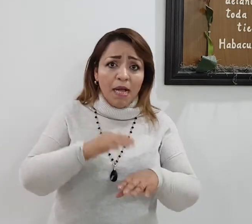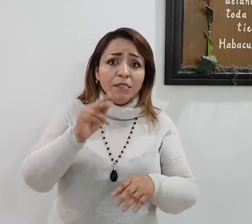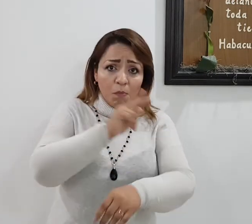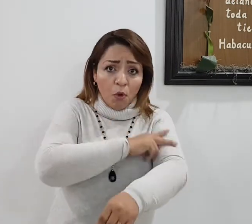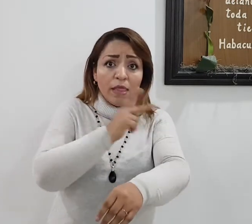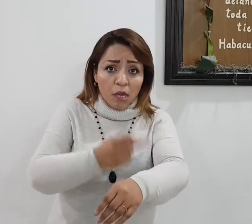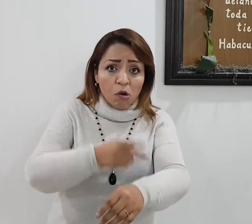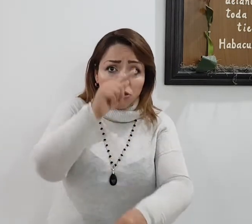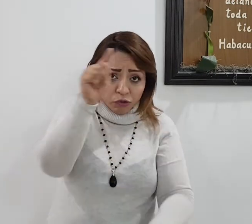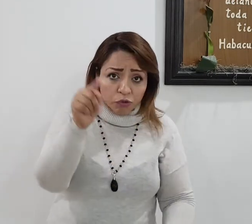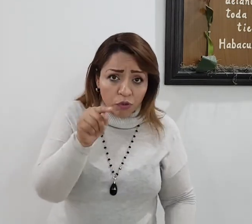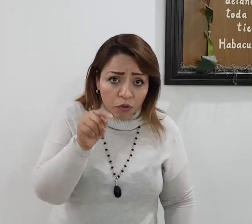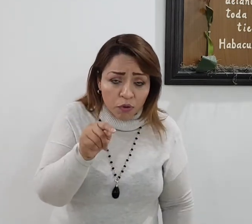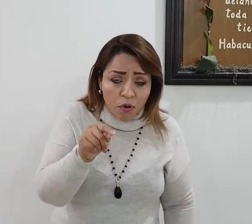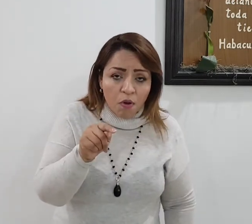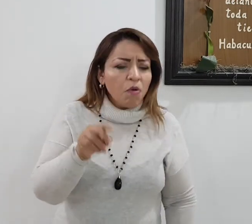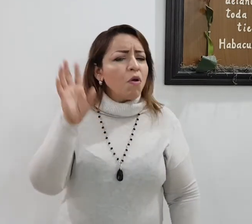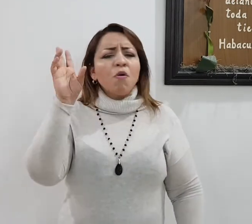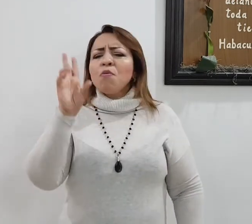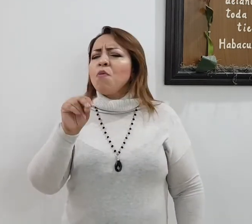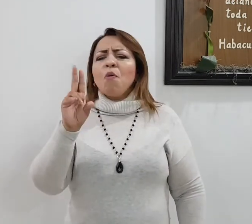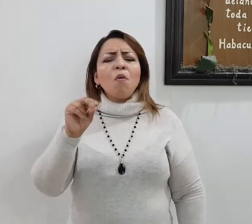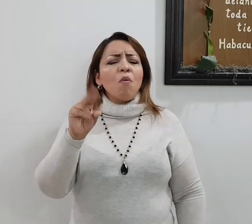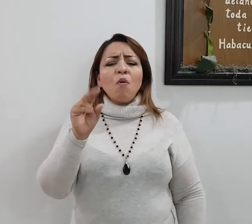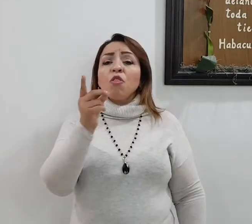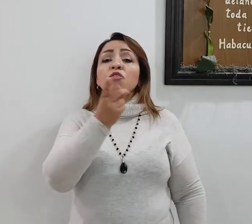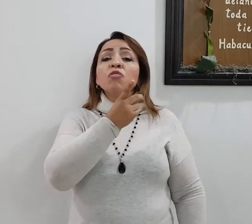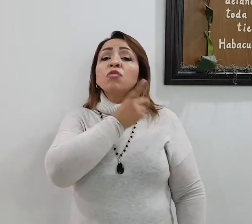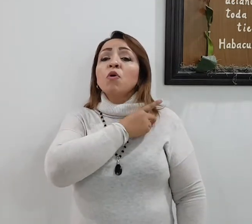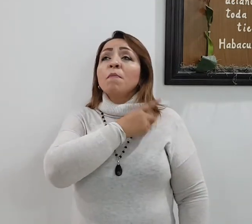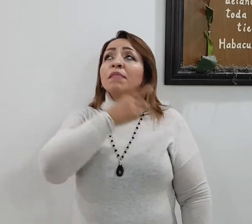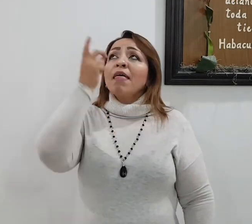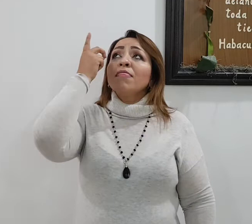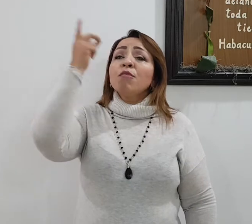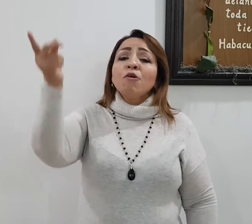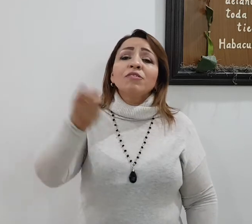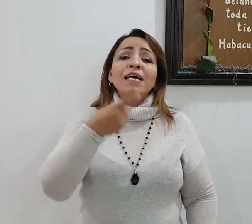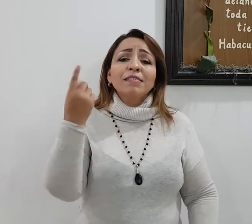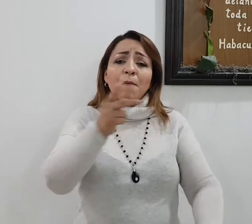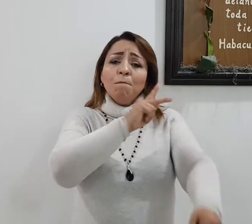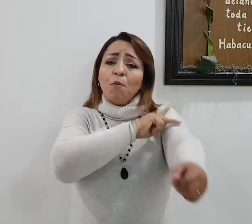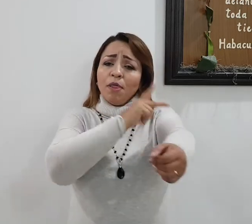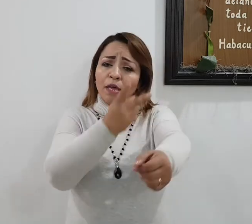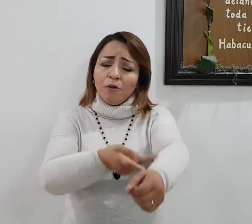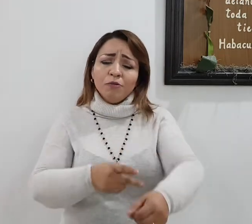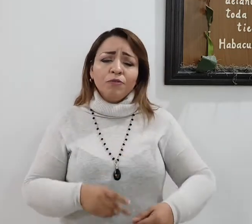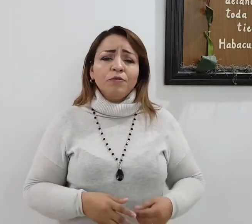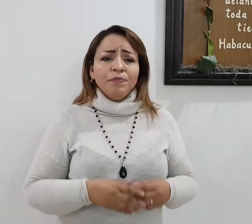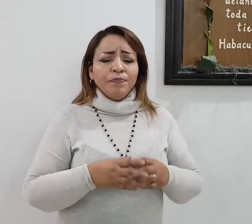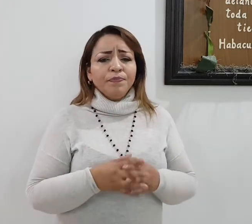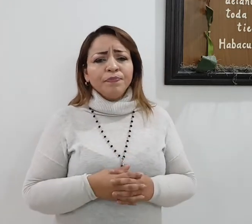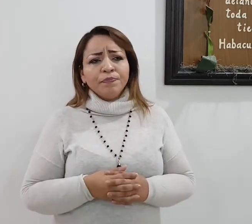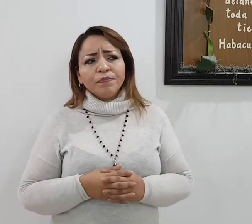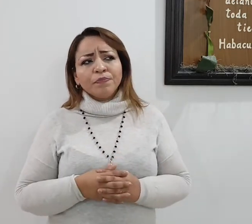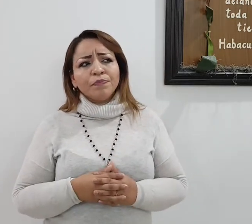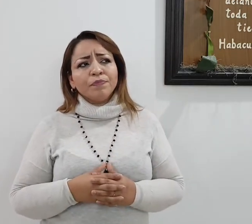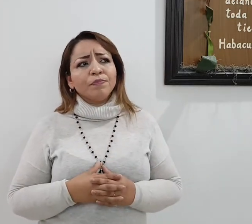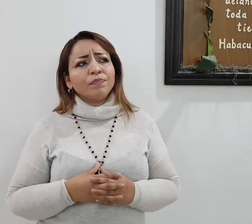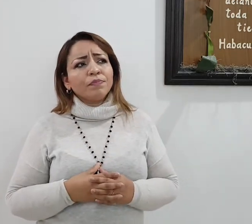la Biblia me habla de un concepto correcto de Él. A los ojos de Dios, el Líbano no alcanza para el fuego de su altar,